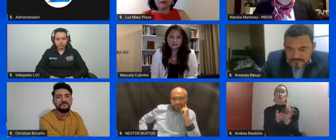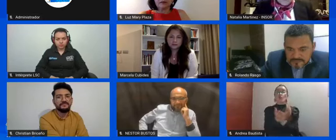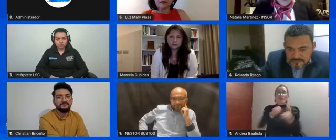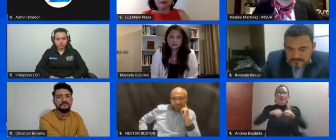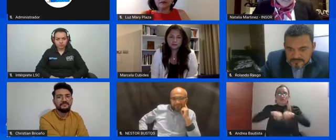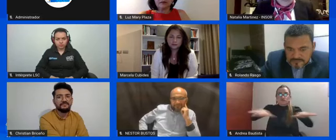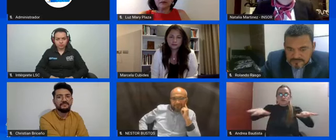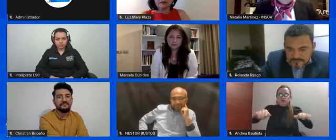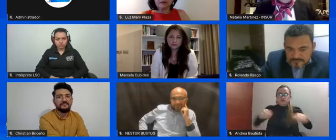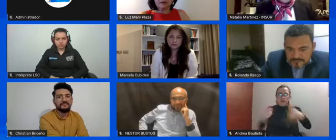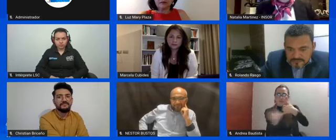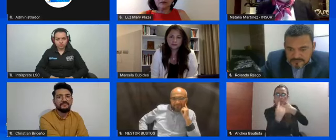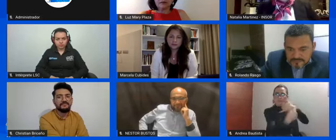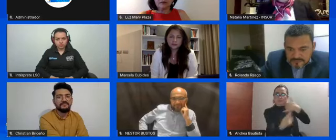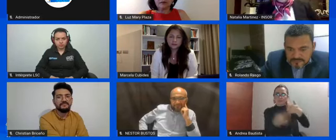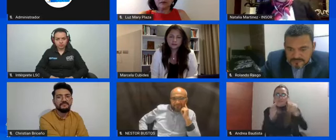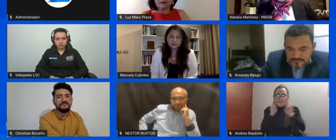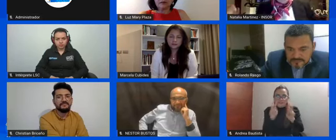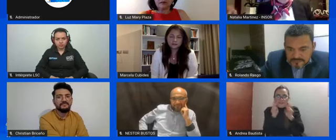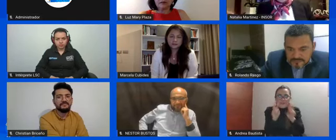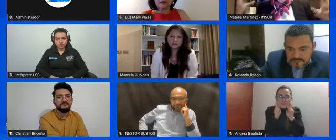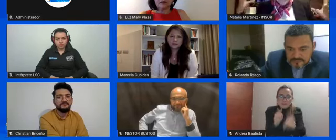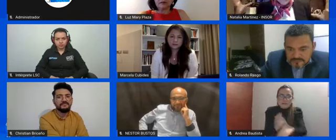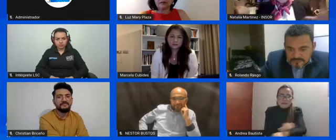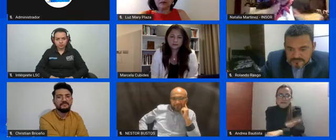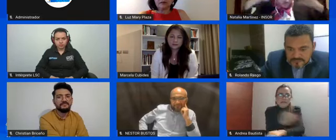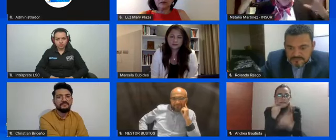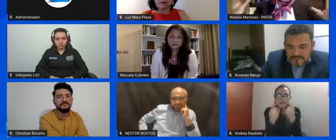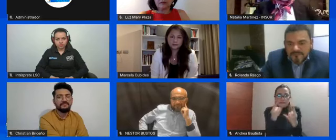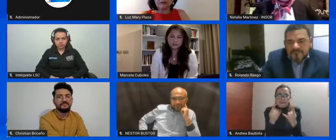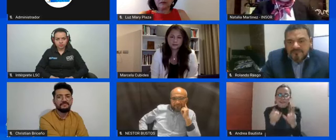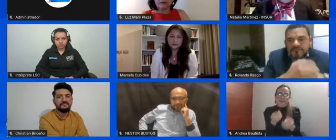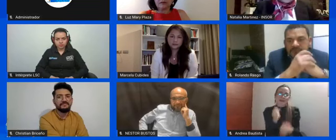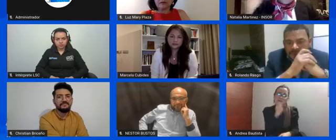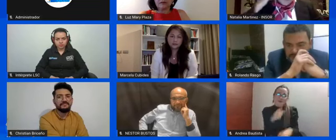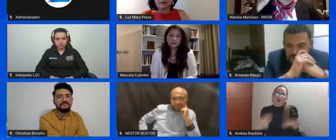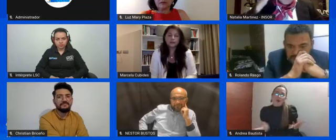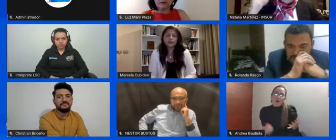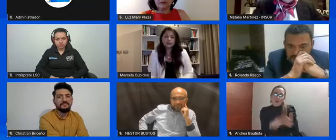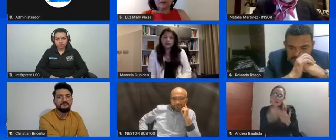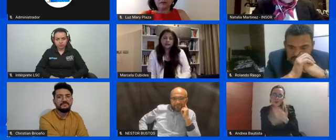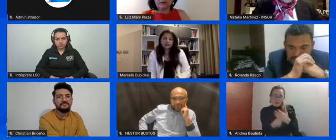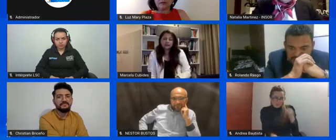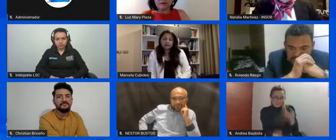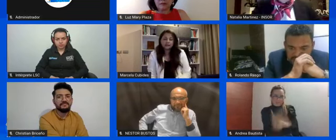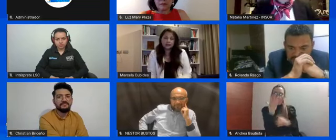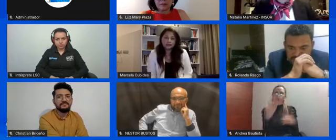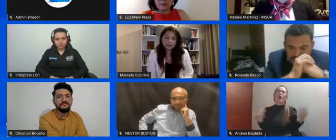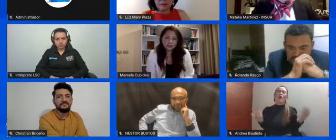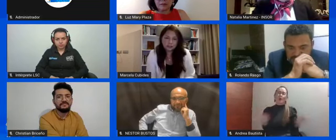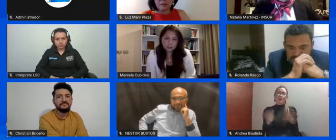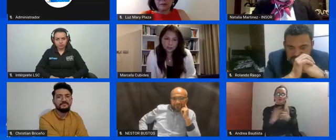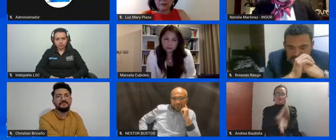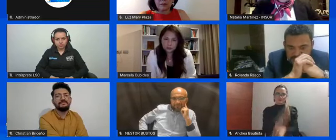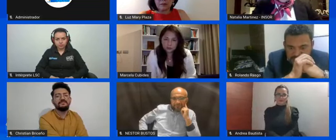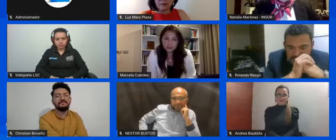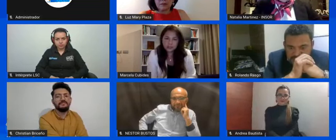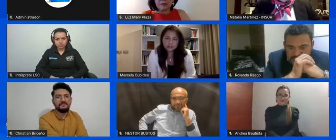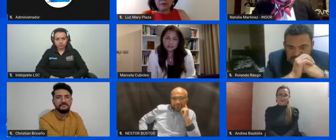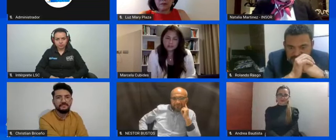tan importante para la entidad? ¿Cómo generas ese súper mega resultado que todavía hoy disfrutamos? Sí, ese